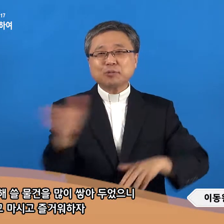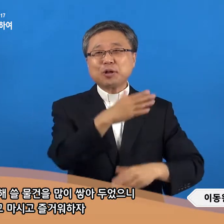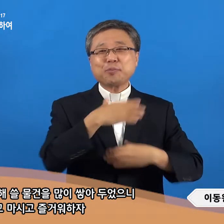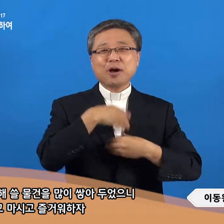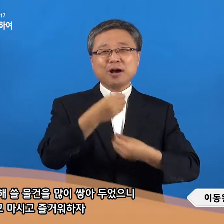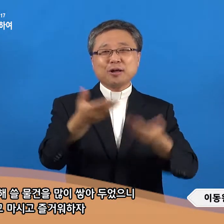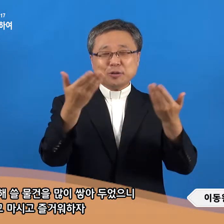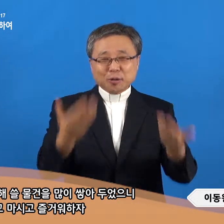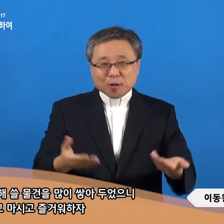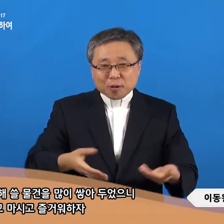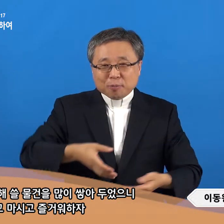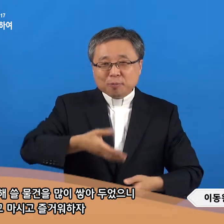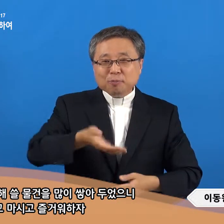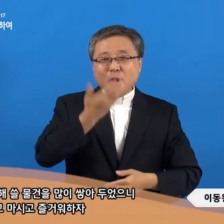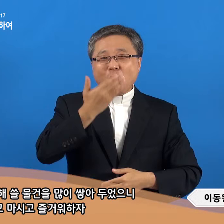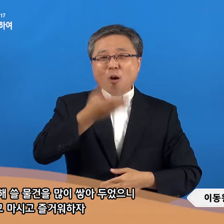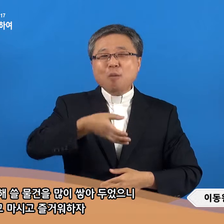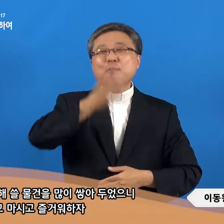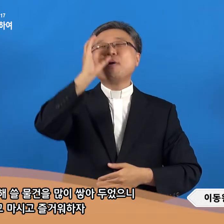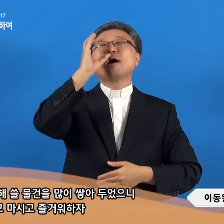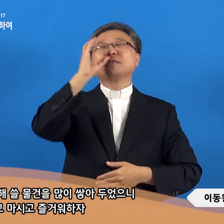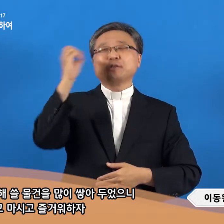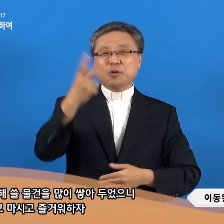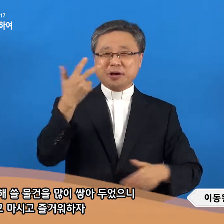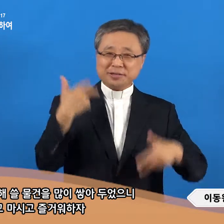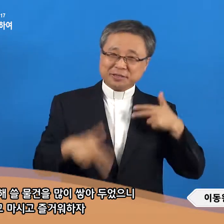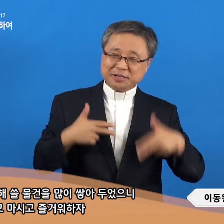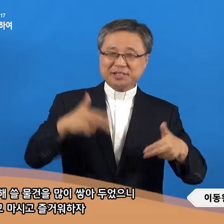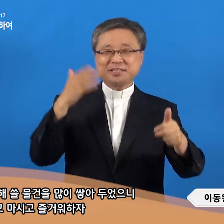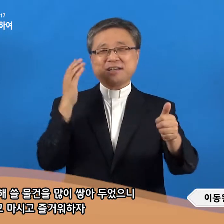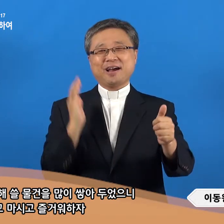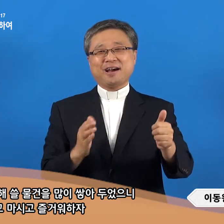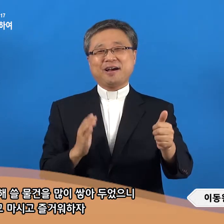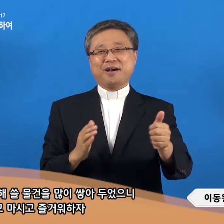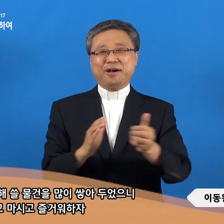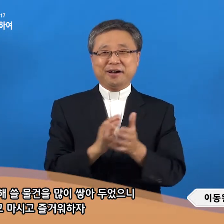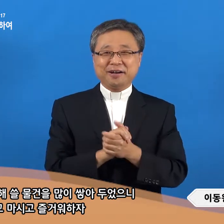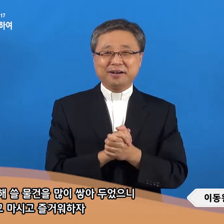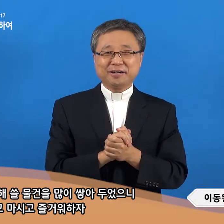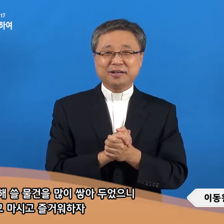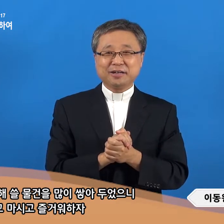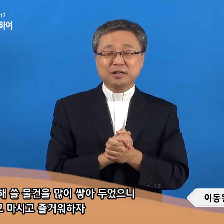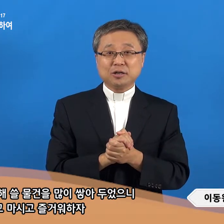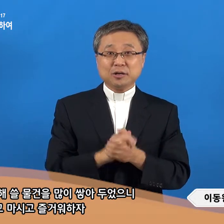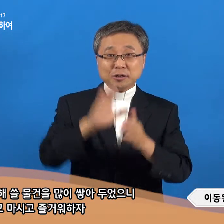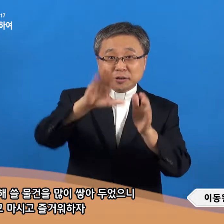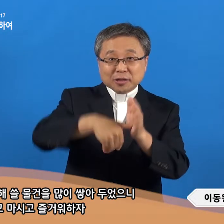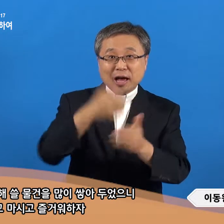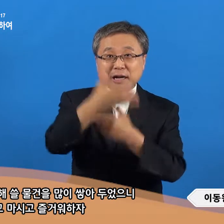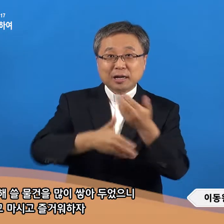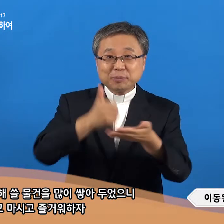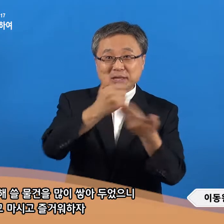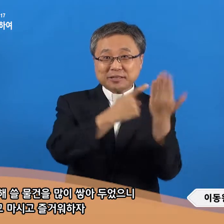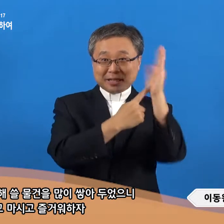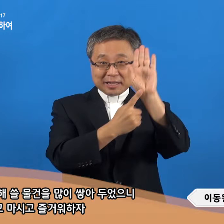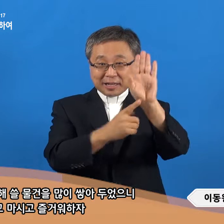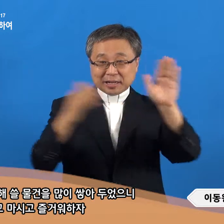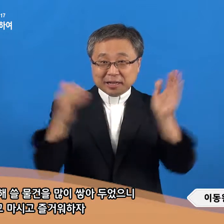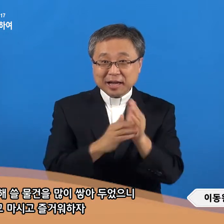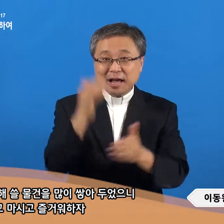쉬고 먹고 마시고 즐기자. 그때 여러분 하나님이 나타났어요. 그리고 하나님이 이